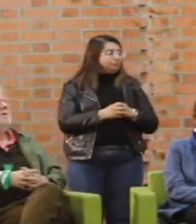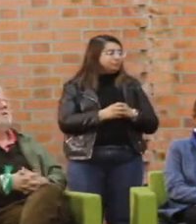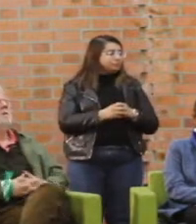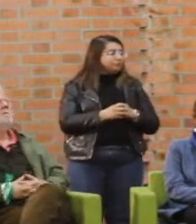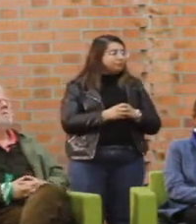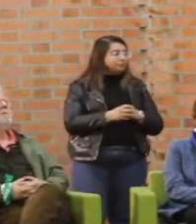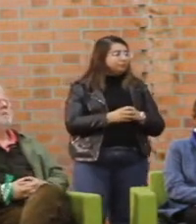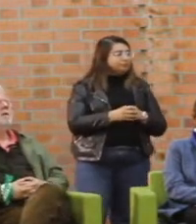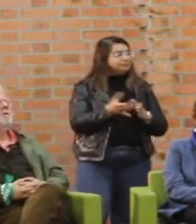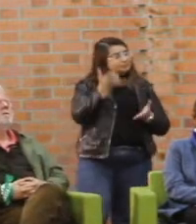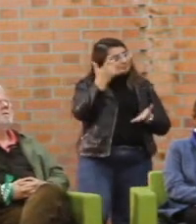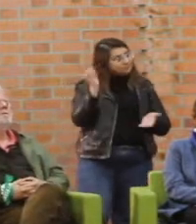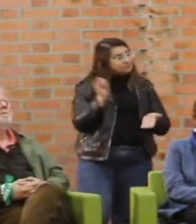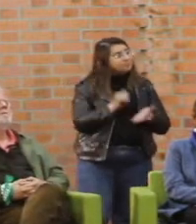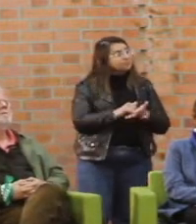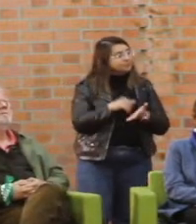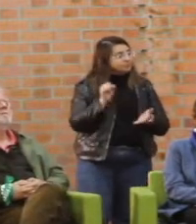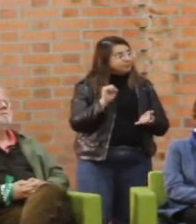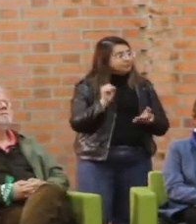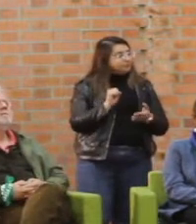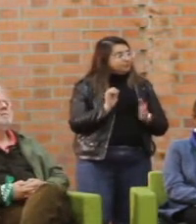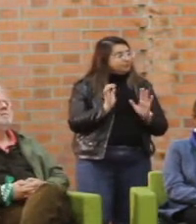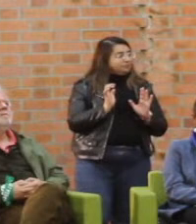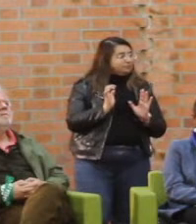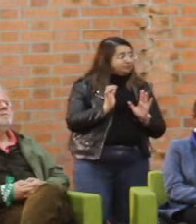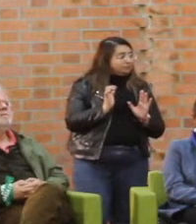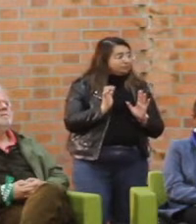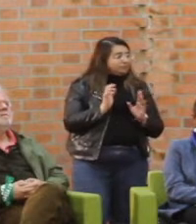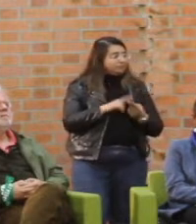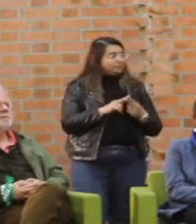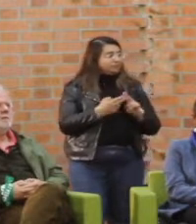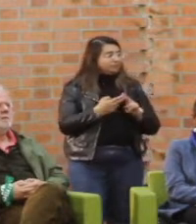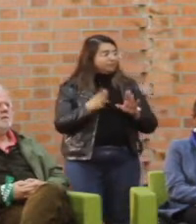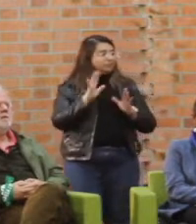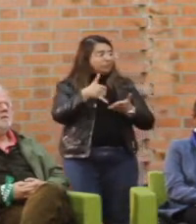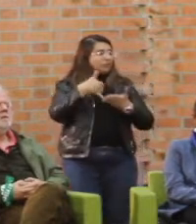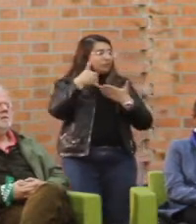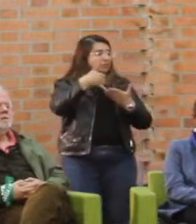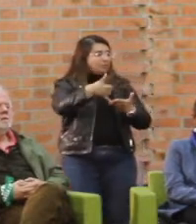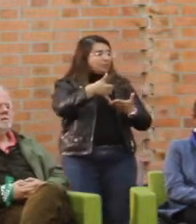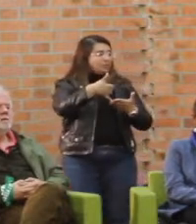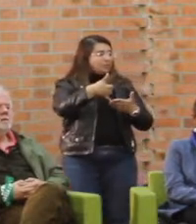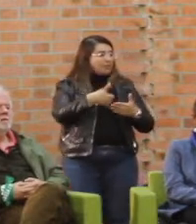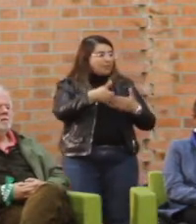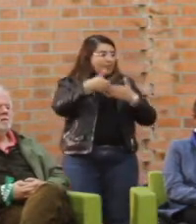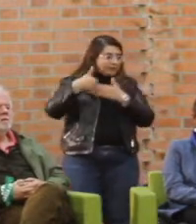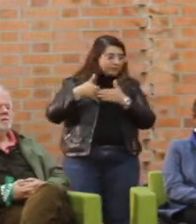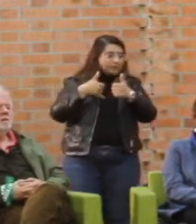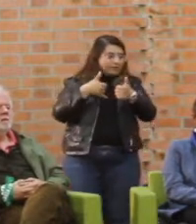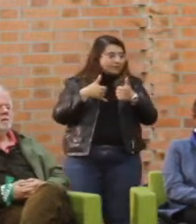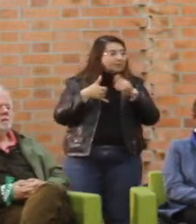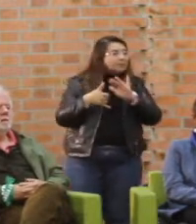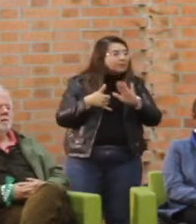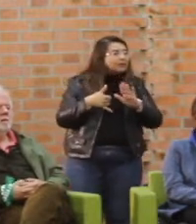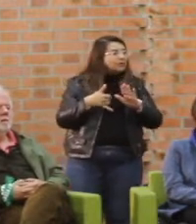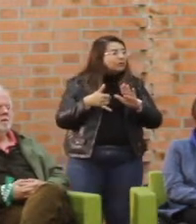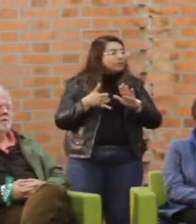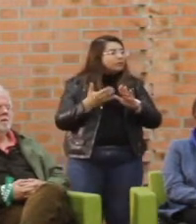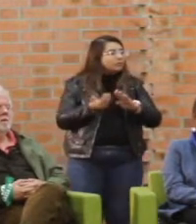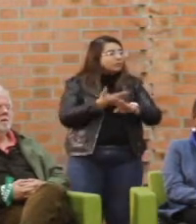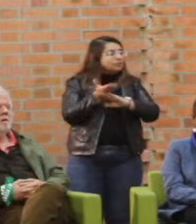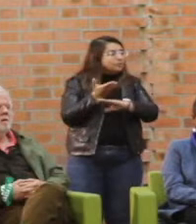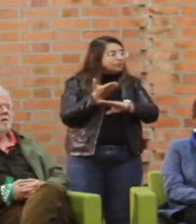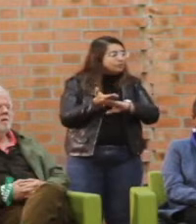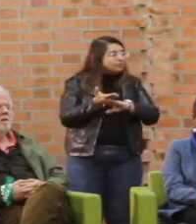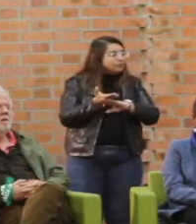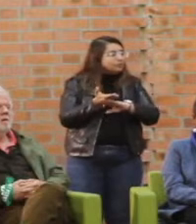que pues sí que creo que el premio puede ser como un Norte o puede ser Digamos